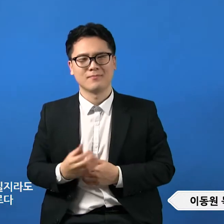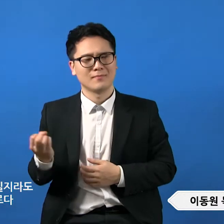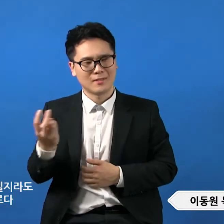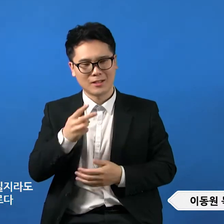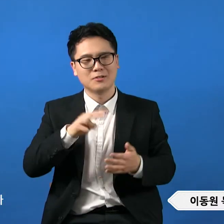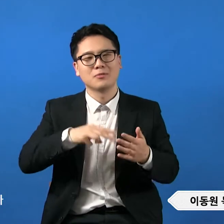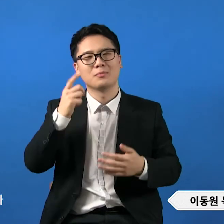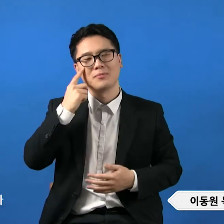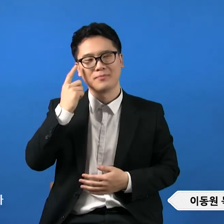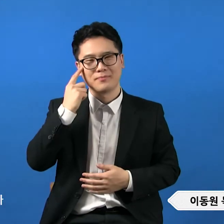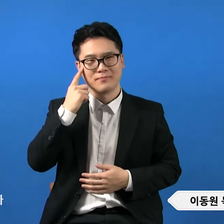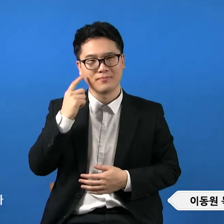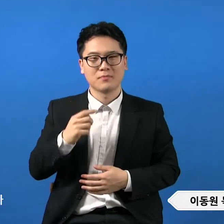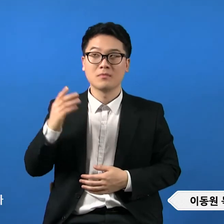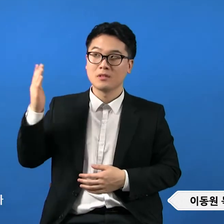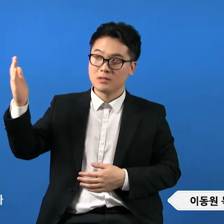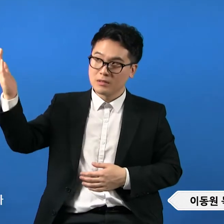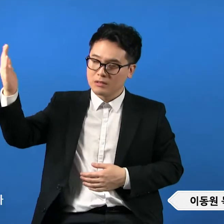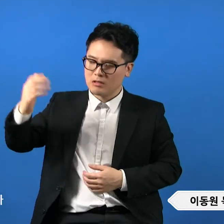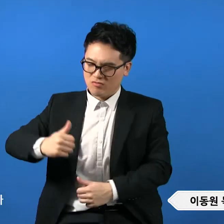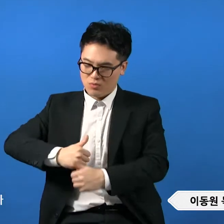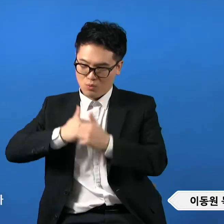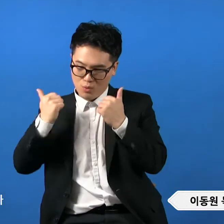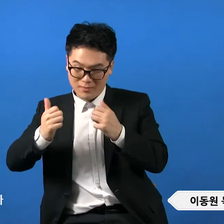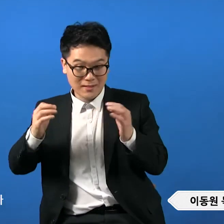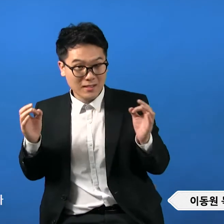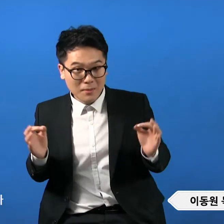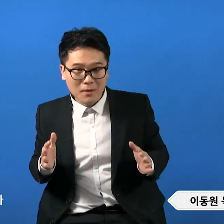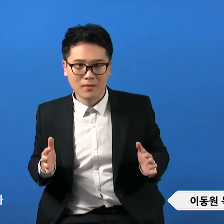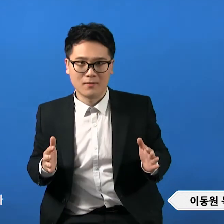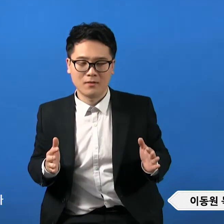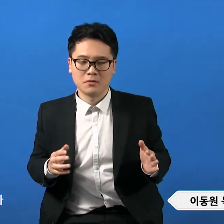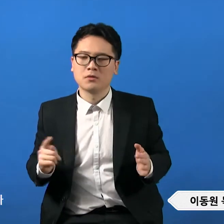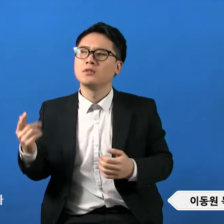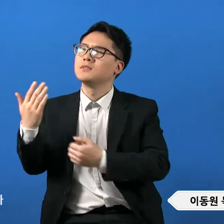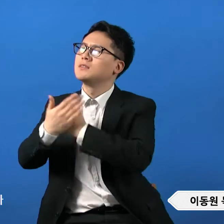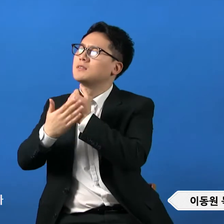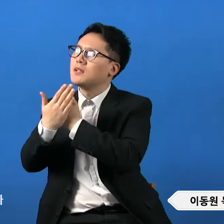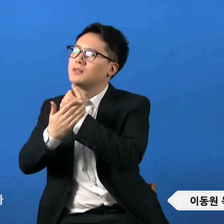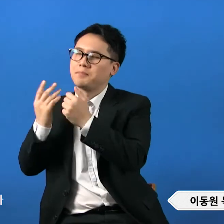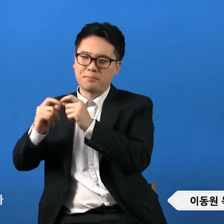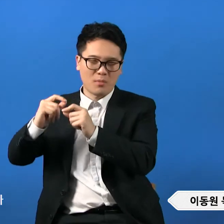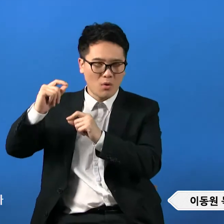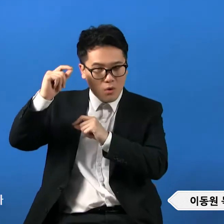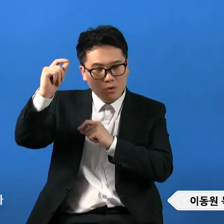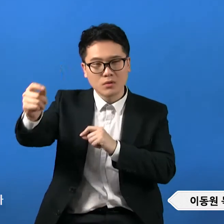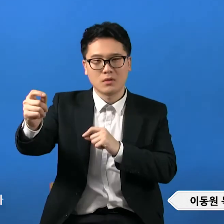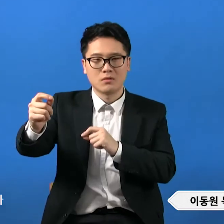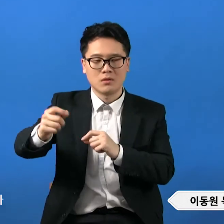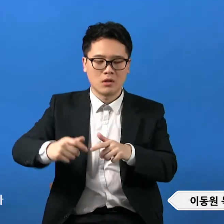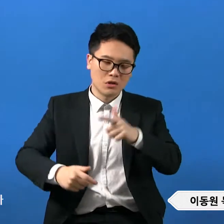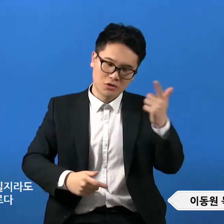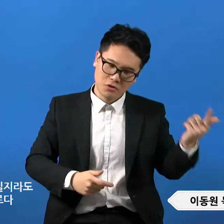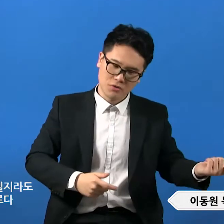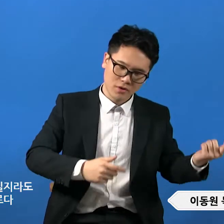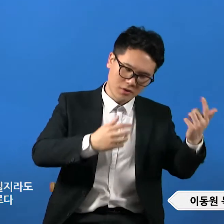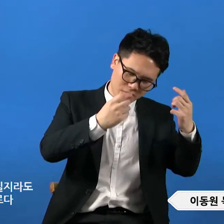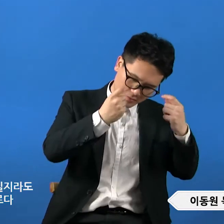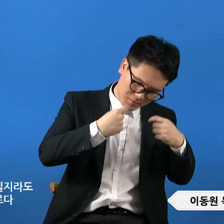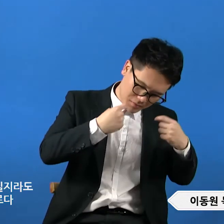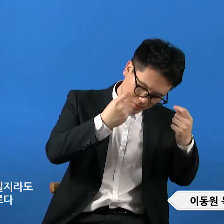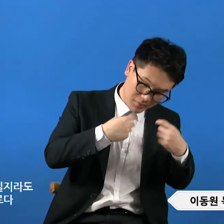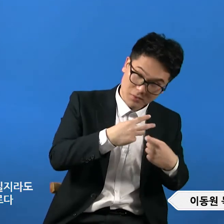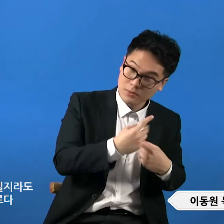같이. 시작. 그의 노염은 잠깐이요 그의 은총은 평생이로다. 저녁에는 울음이